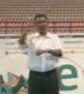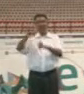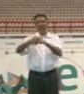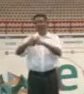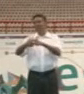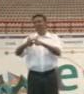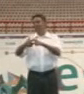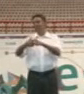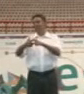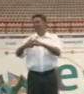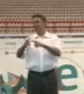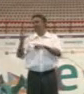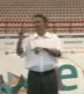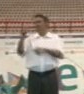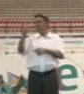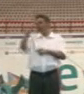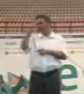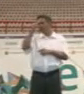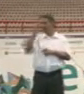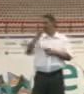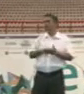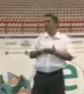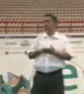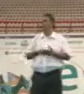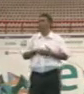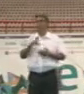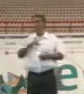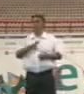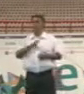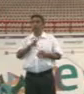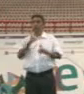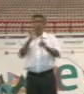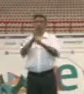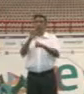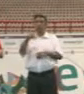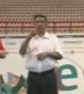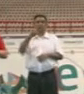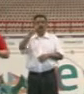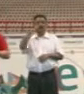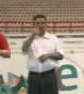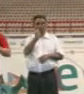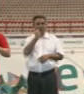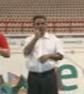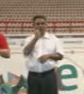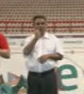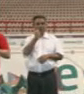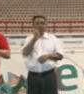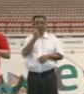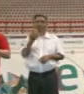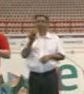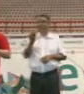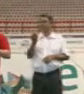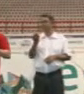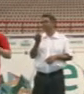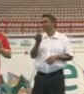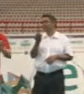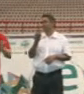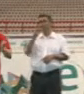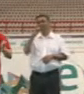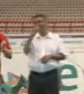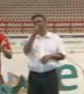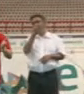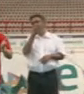problema. Vamos imaginar que os portugueses descobriram aqui caju. Oh meu Deus.